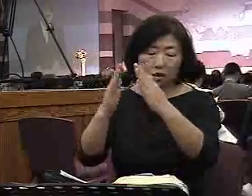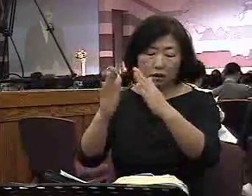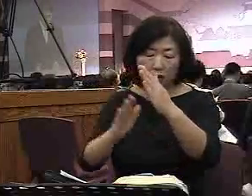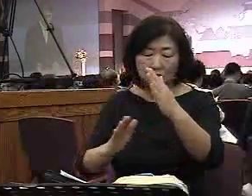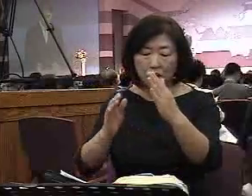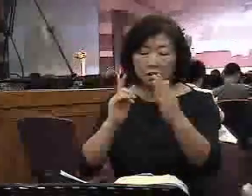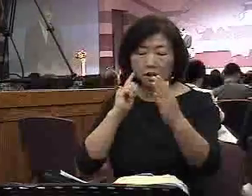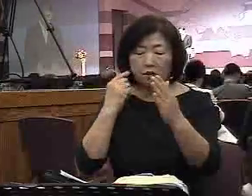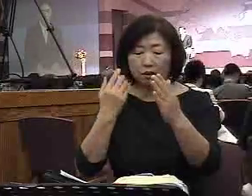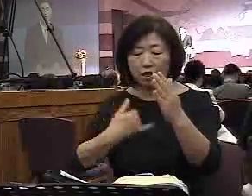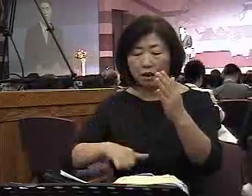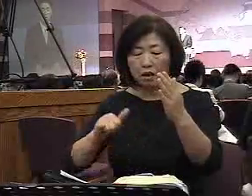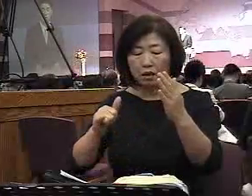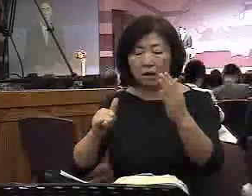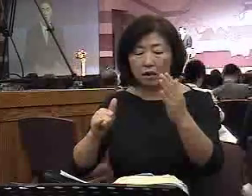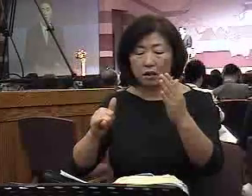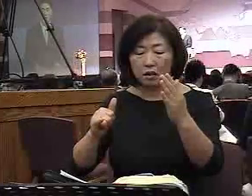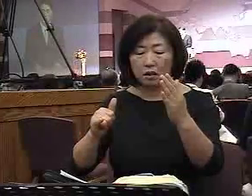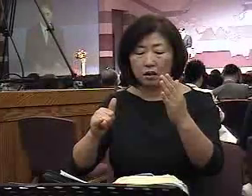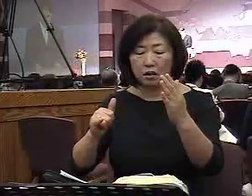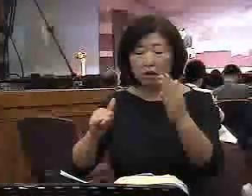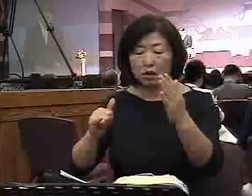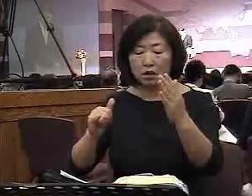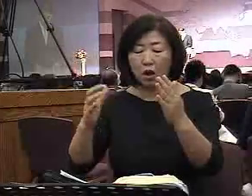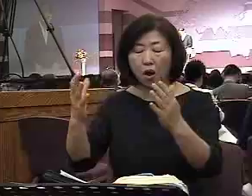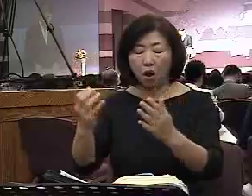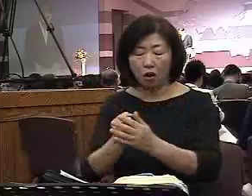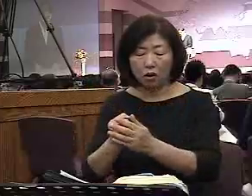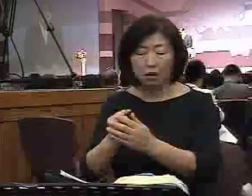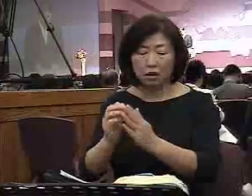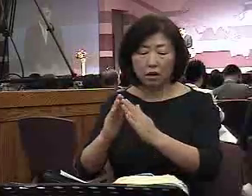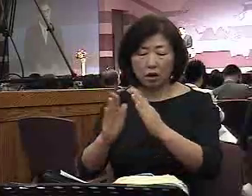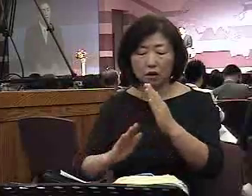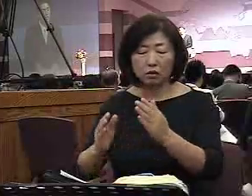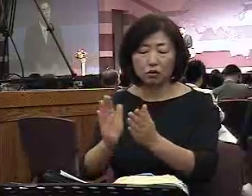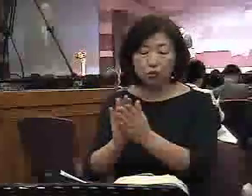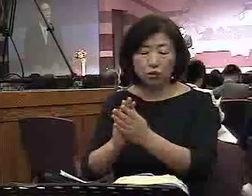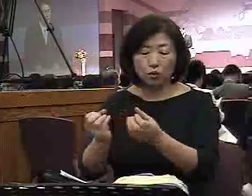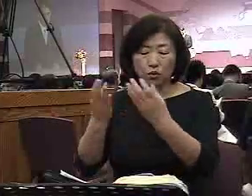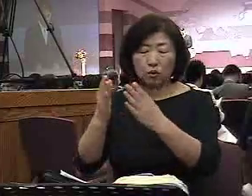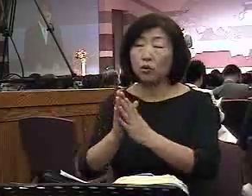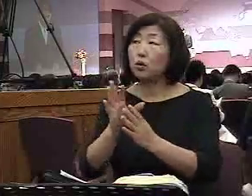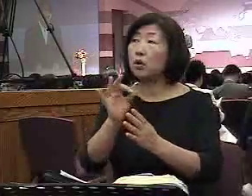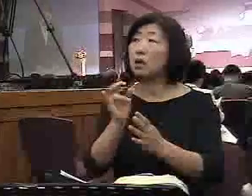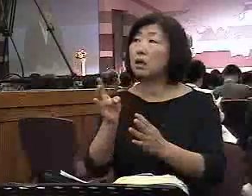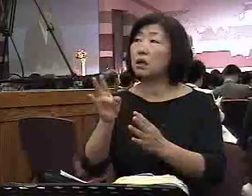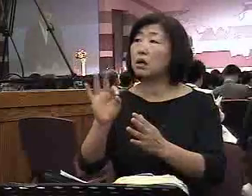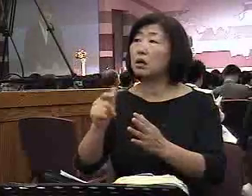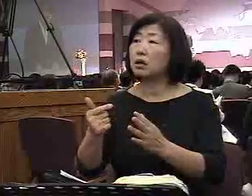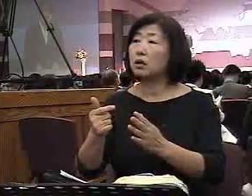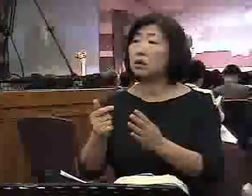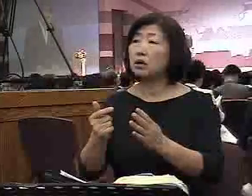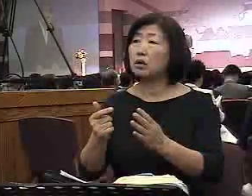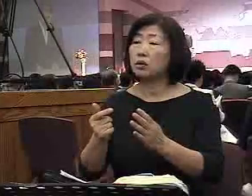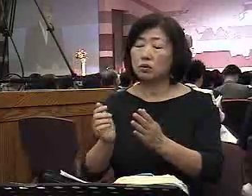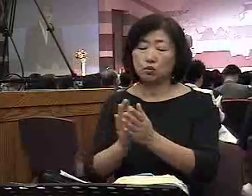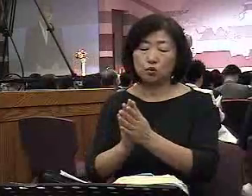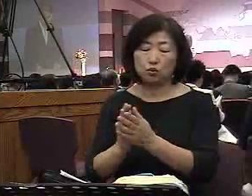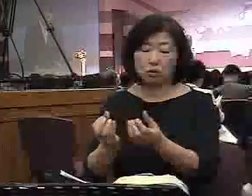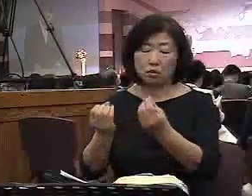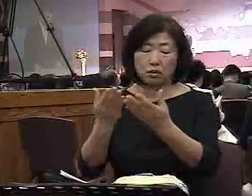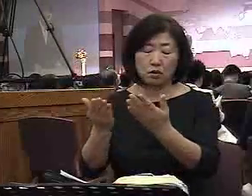예쁜 딸 예서와 기운찬 우리 민우를 얻으신 가정 축하드리고, 예훈이의 첫 번째 생일